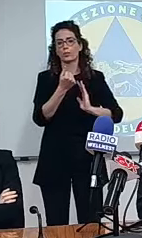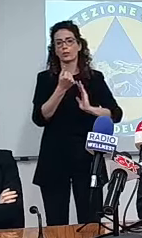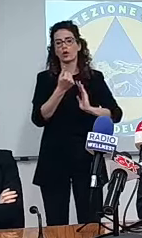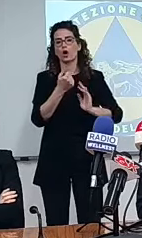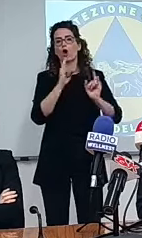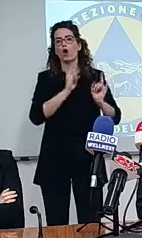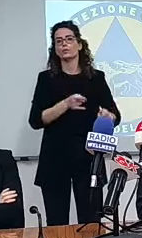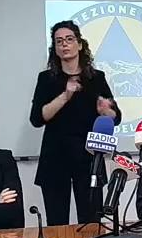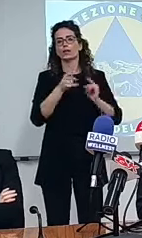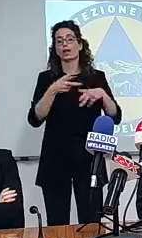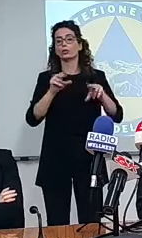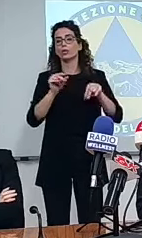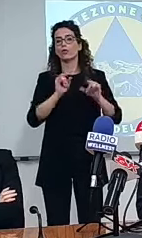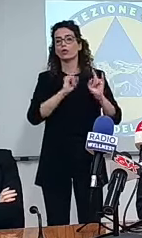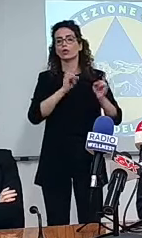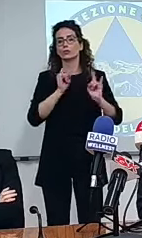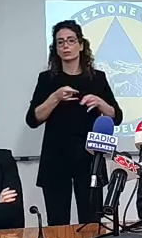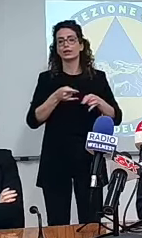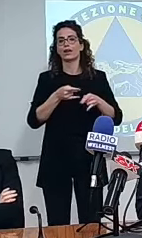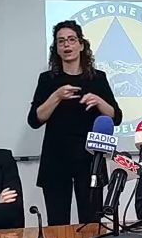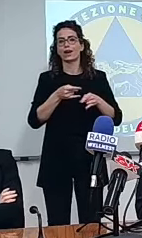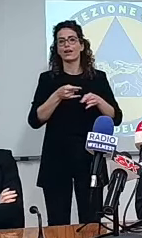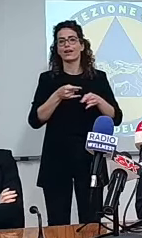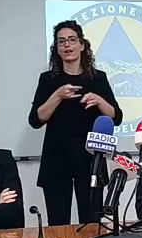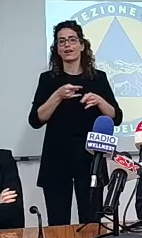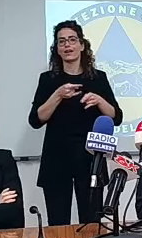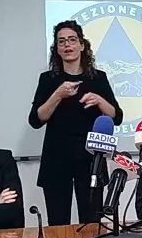Policlinico Universitario di Padova. Quindi